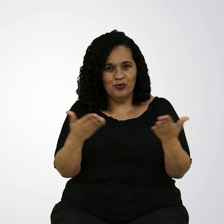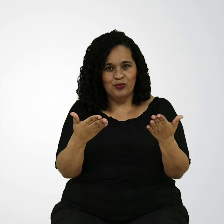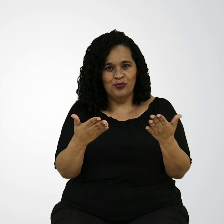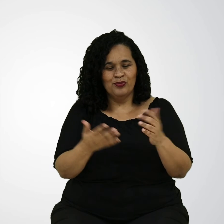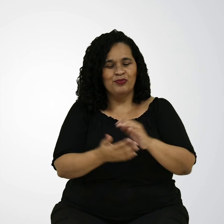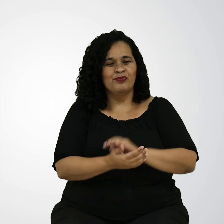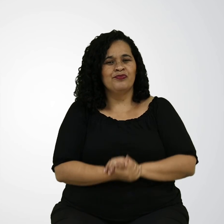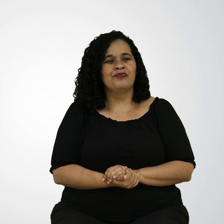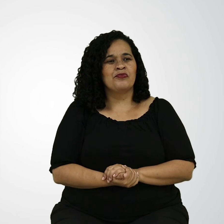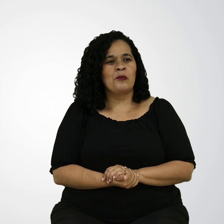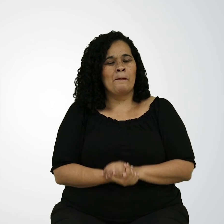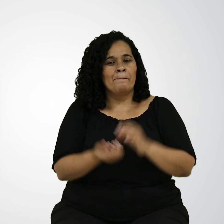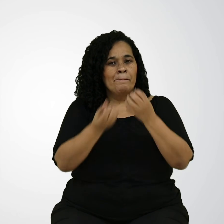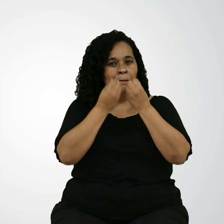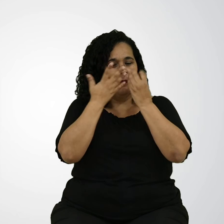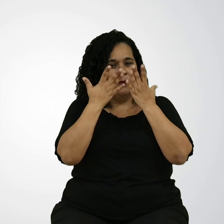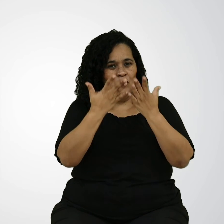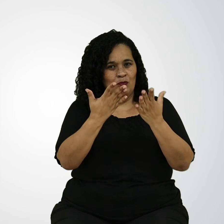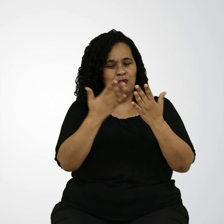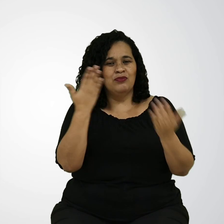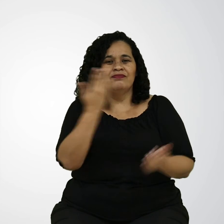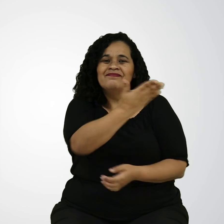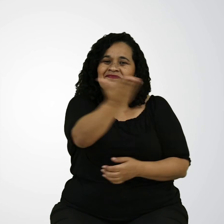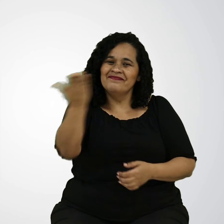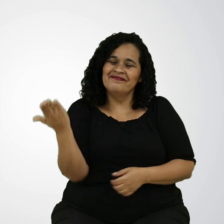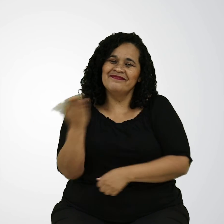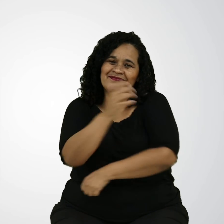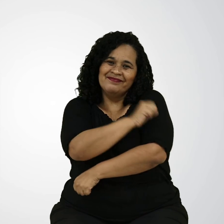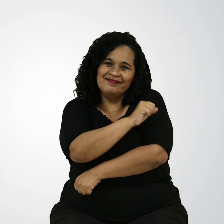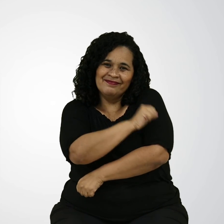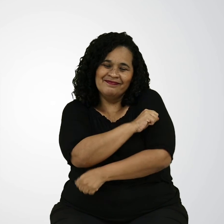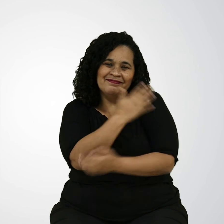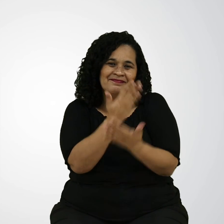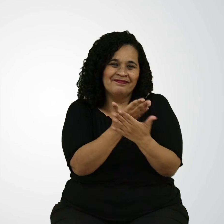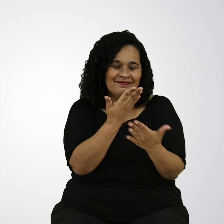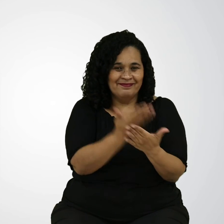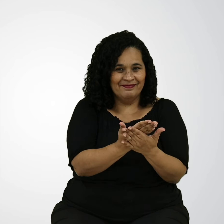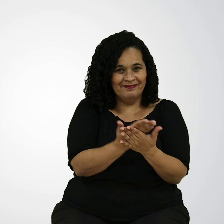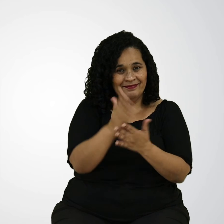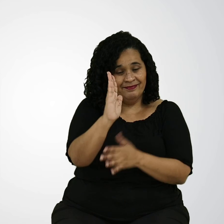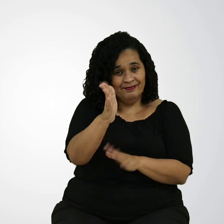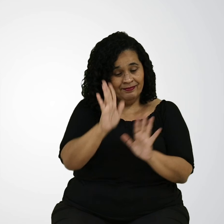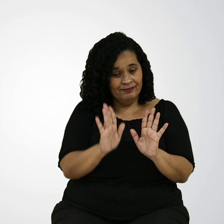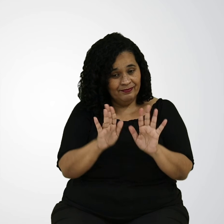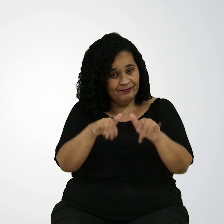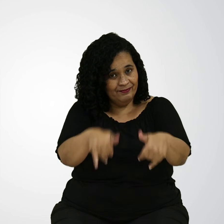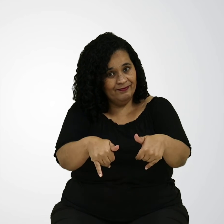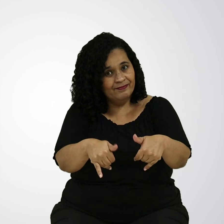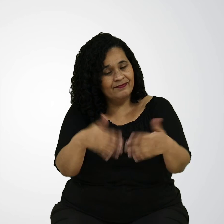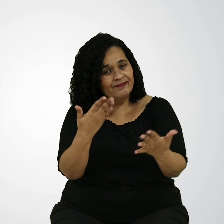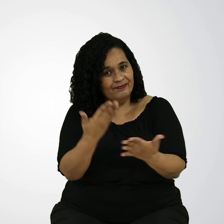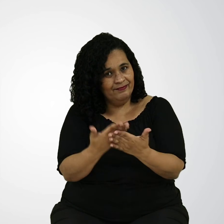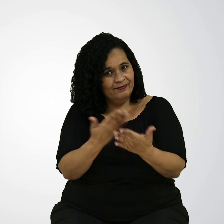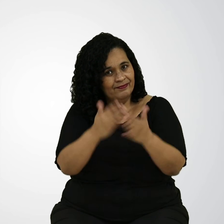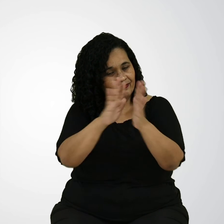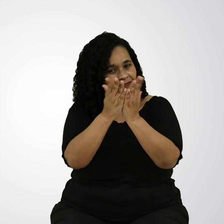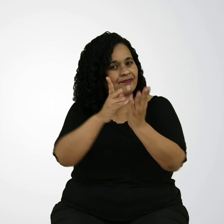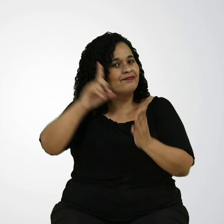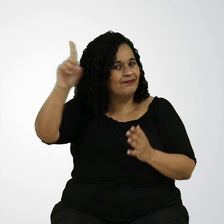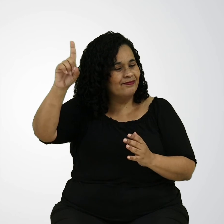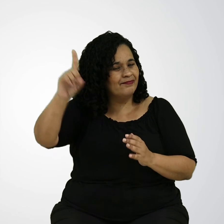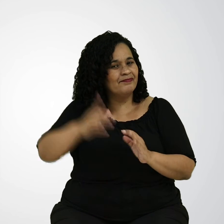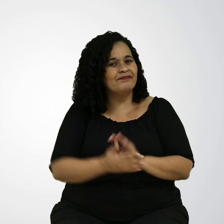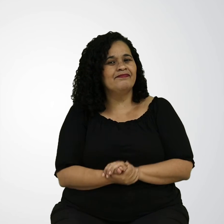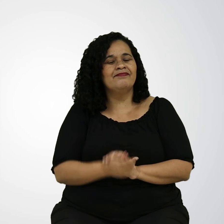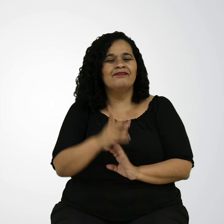Bom, na aplicação então, meu querido estudante da palavra de Deus, nós estamos chegando ao fim da nossa lição bíblica e